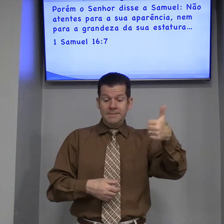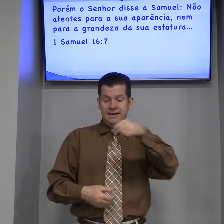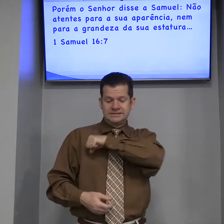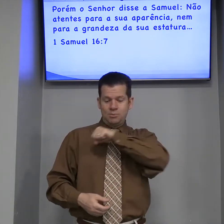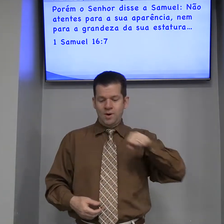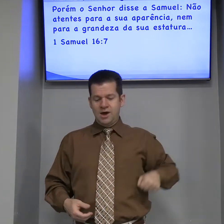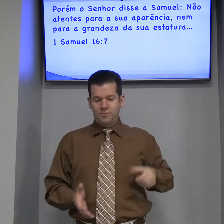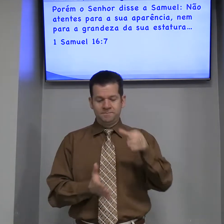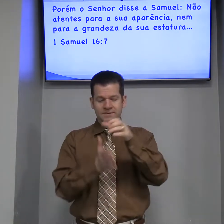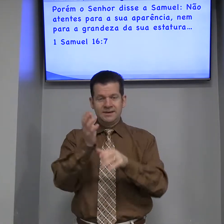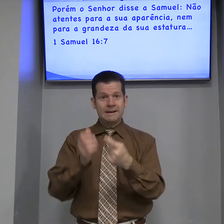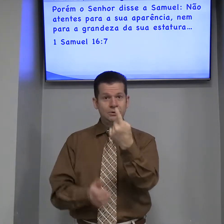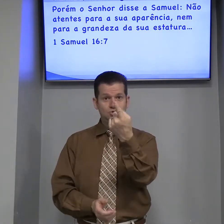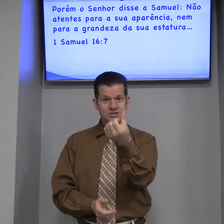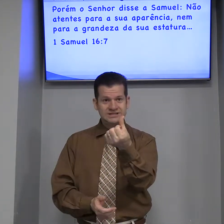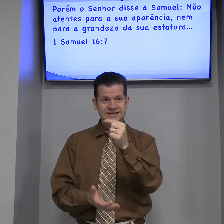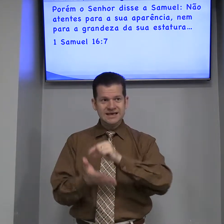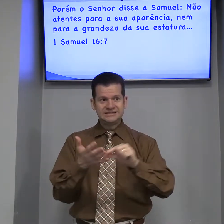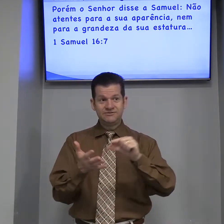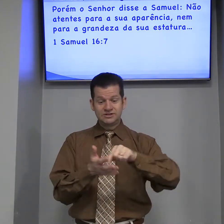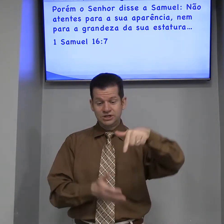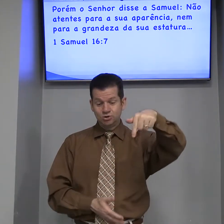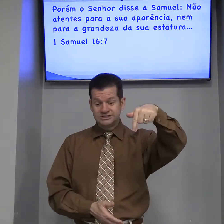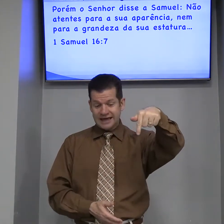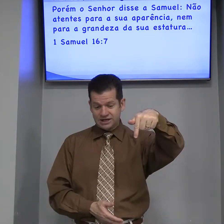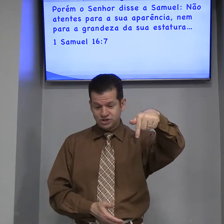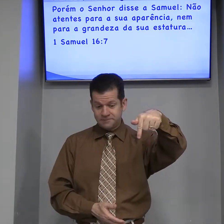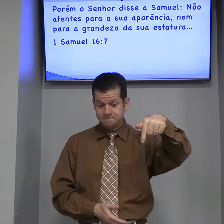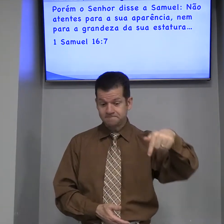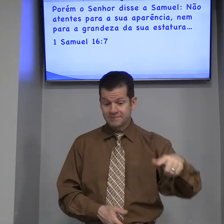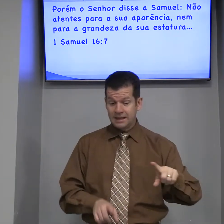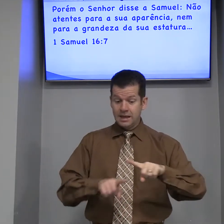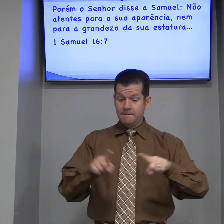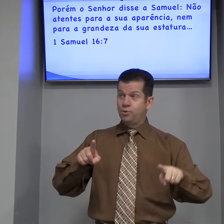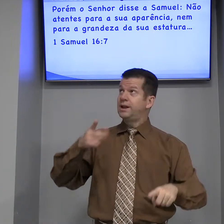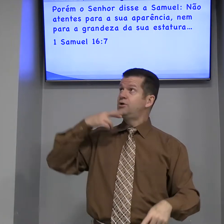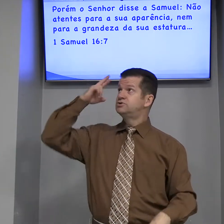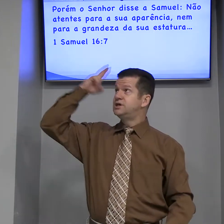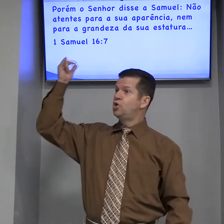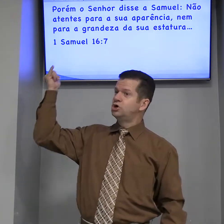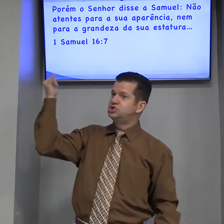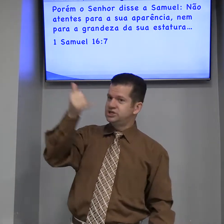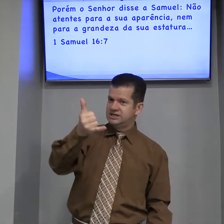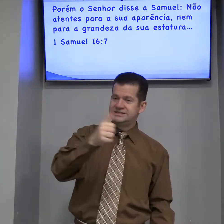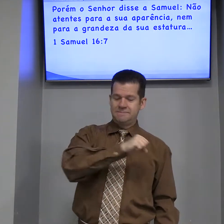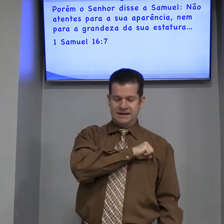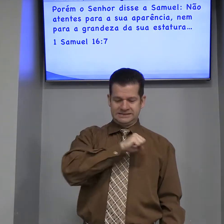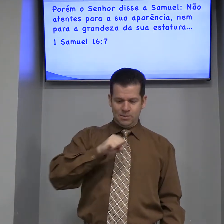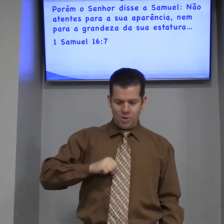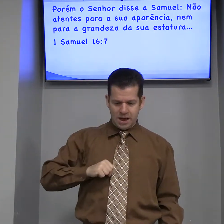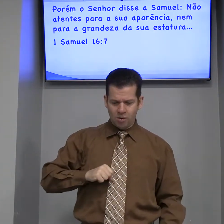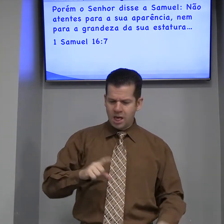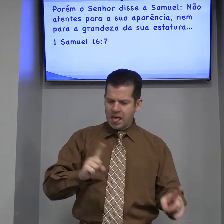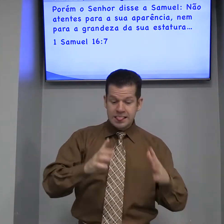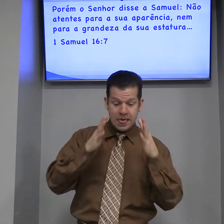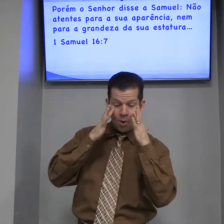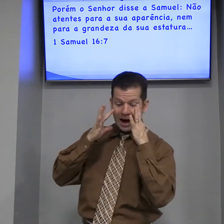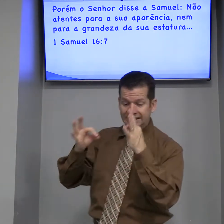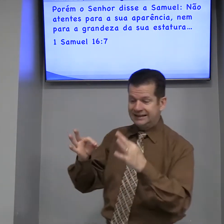1 Samuel, capítulo 16, versículo 7. Porém, o Senhor disse para Samuel: não